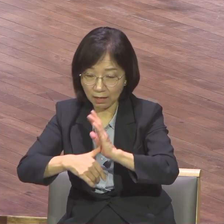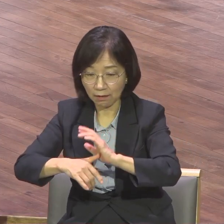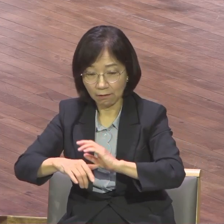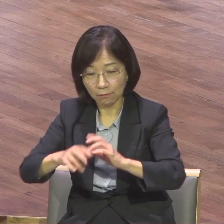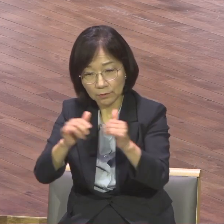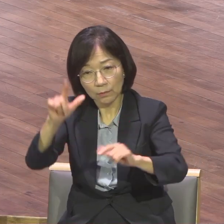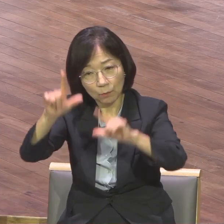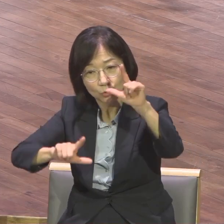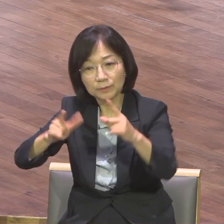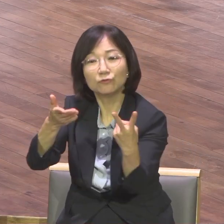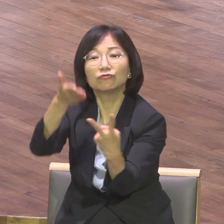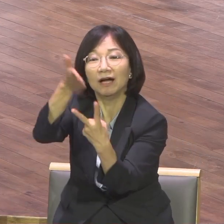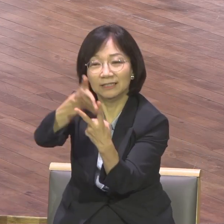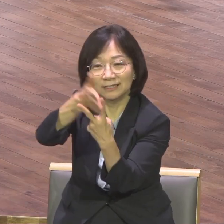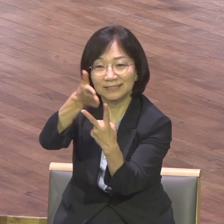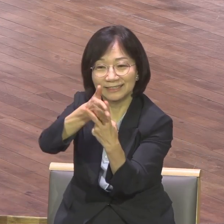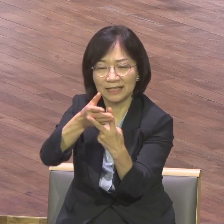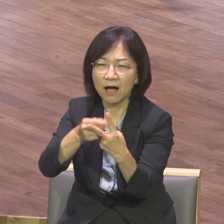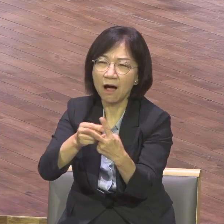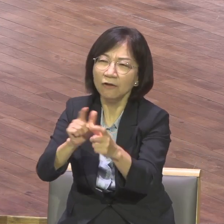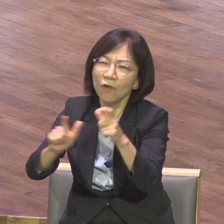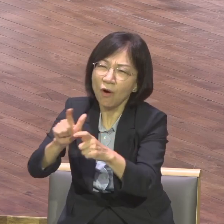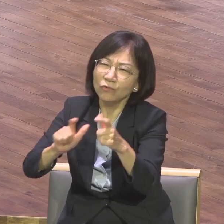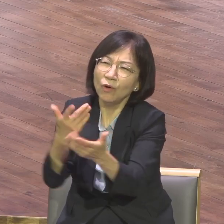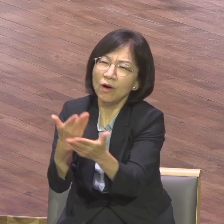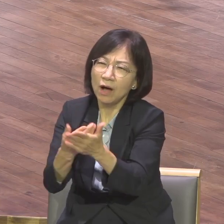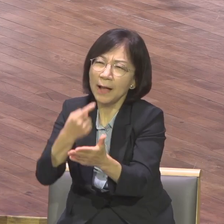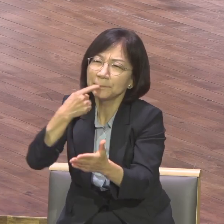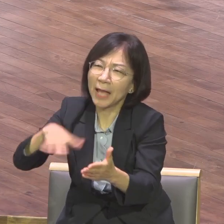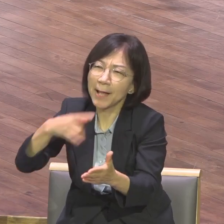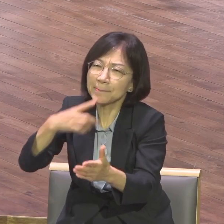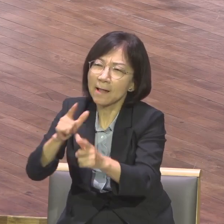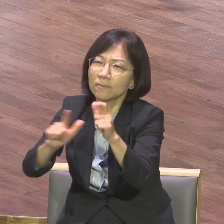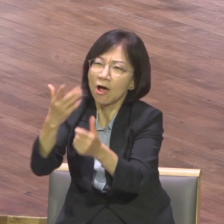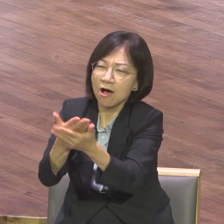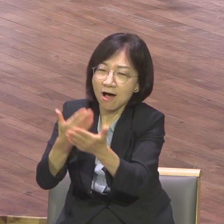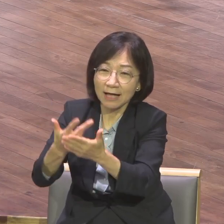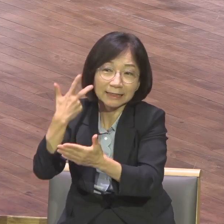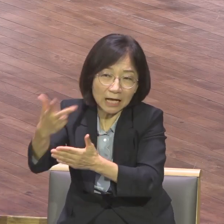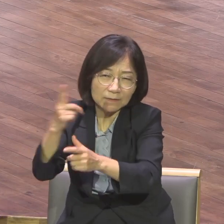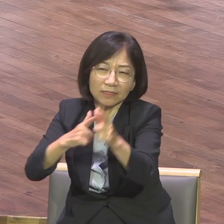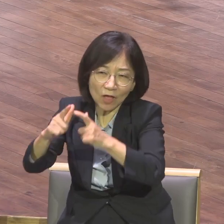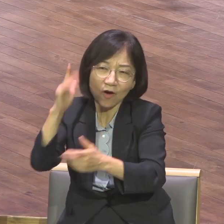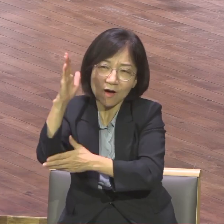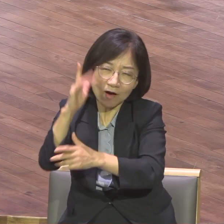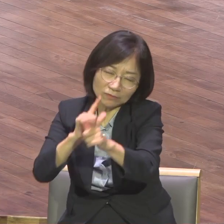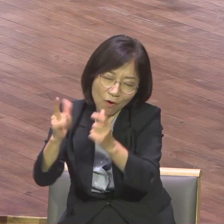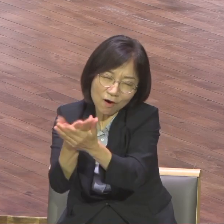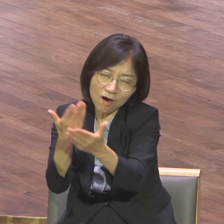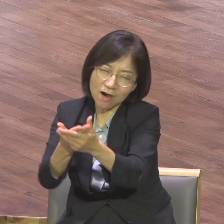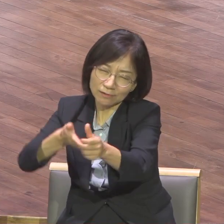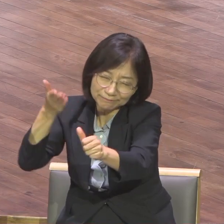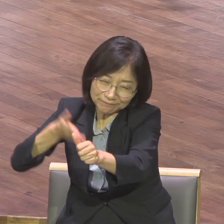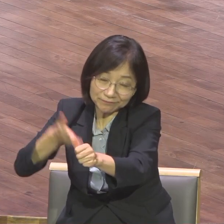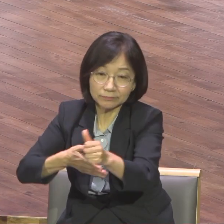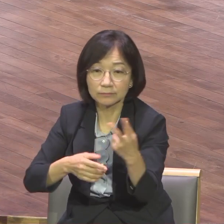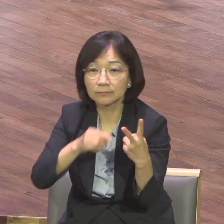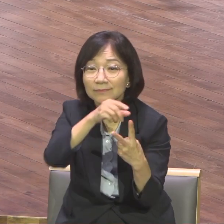이 말씀을 더 듣기를 원해서 다음 안식일에도 이 말씀도 해주세요.